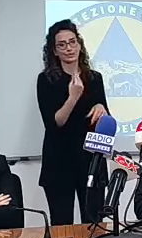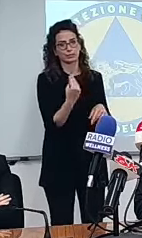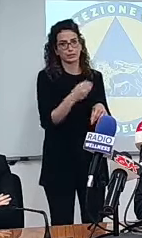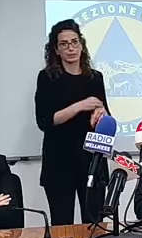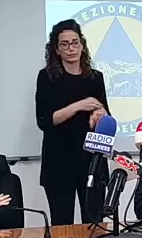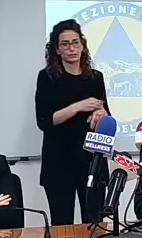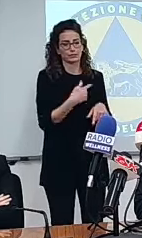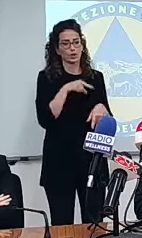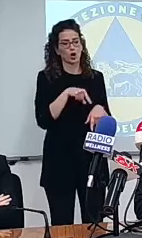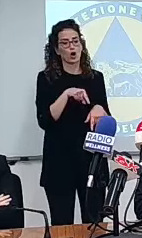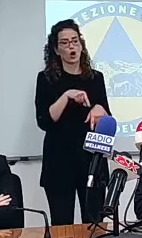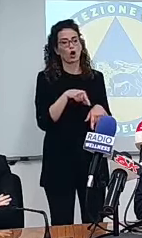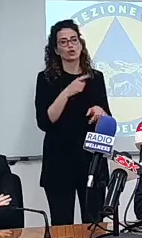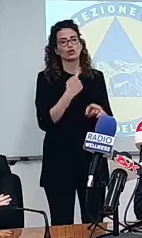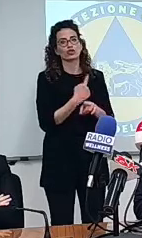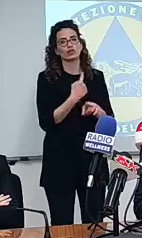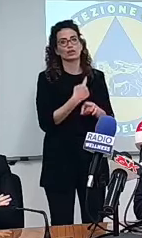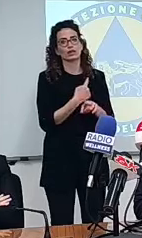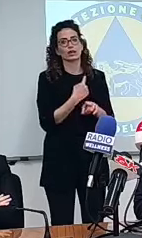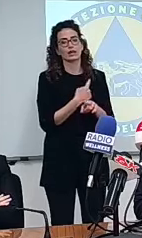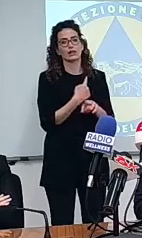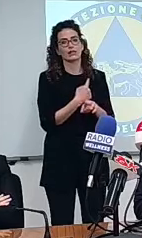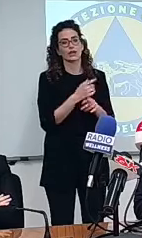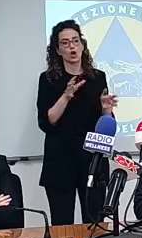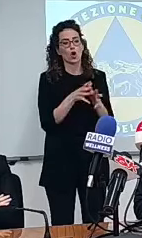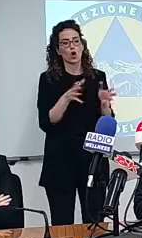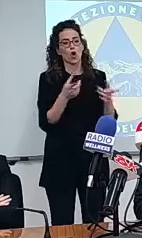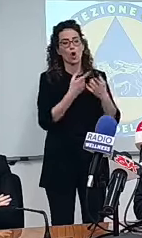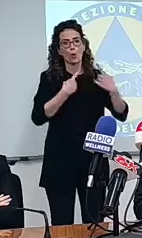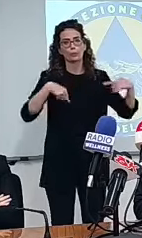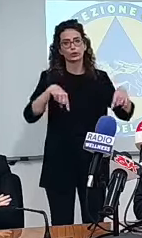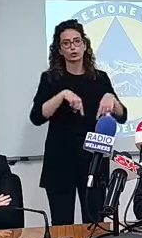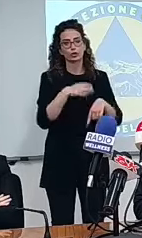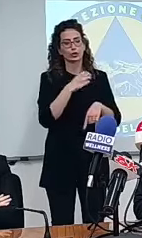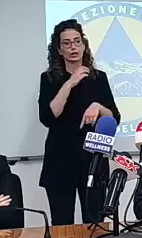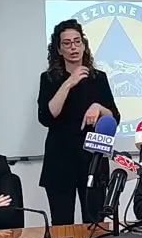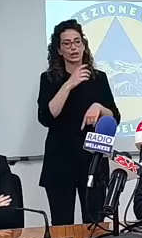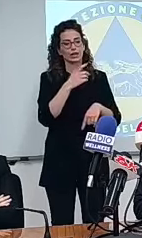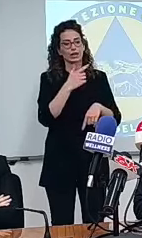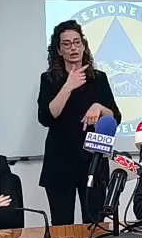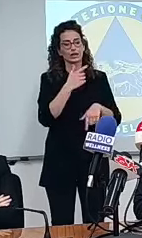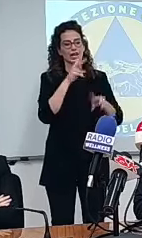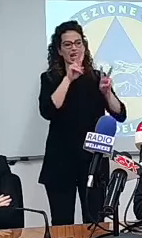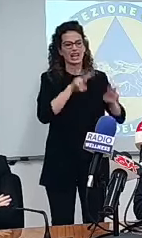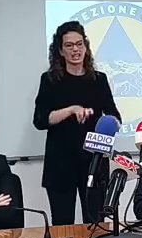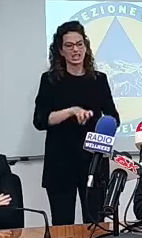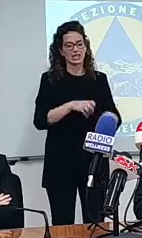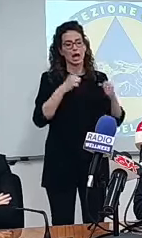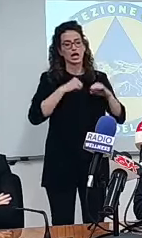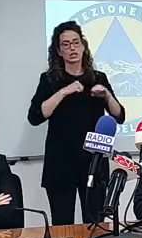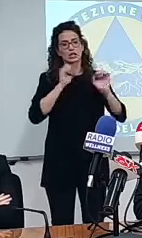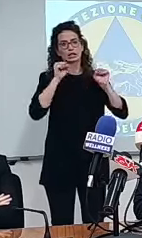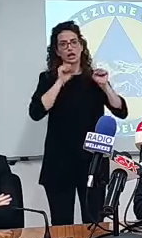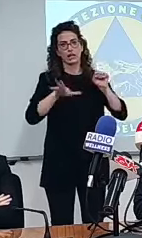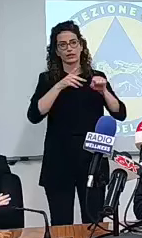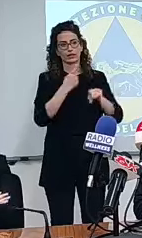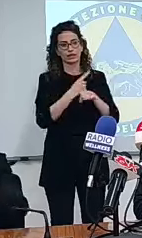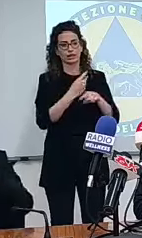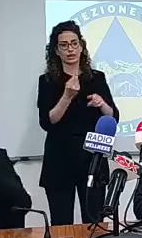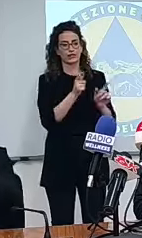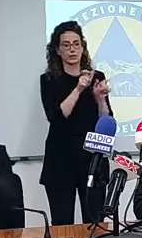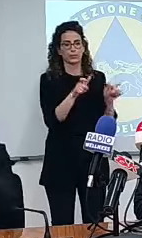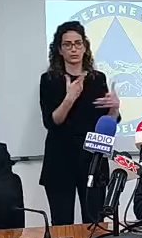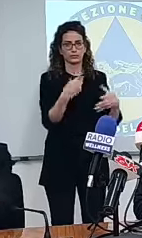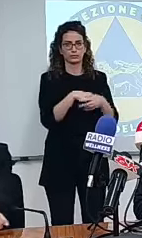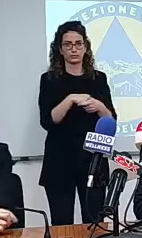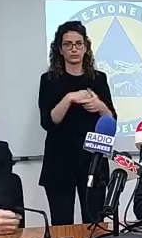dovrebbero decidere la composizione di questa commissione di inchiesta sulla sanità veneta. E c'è, mi pare, un braccio di ferro tra